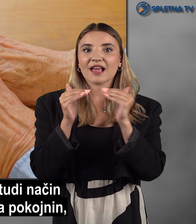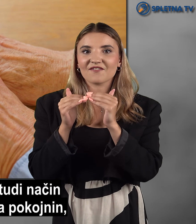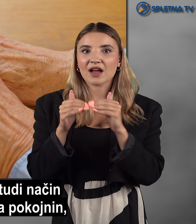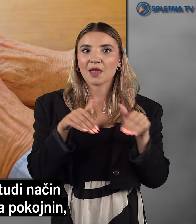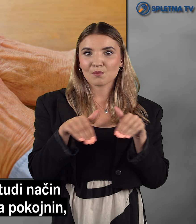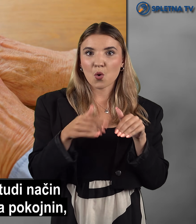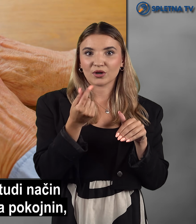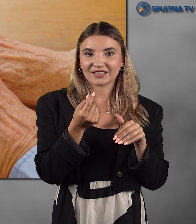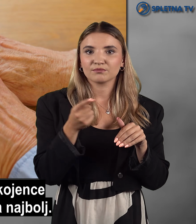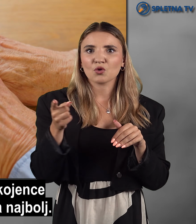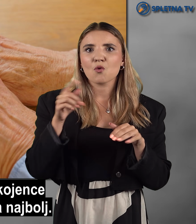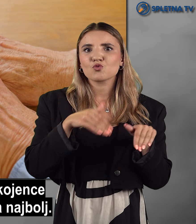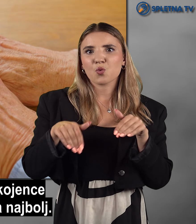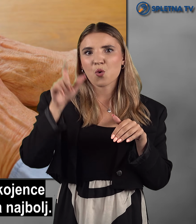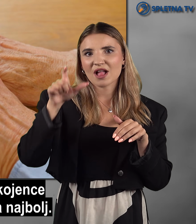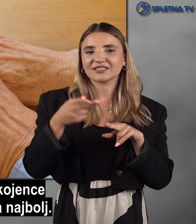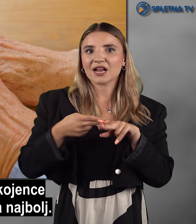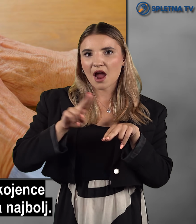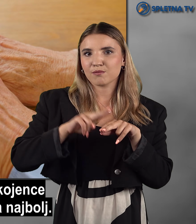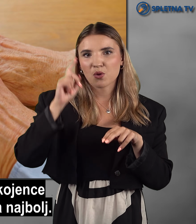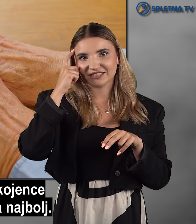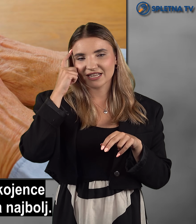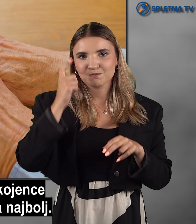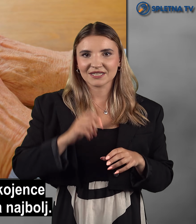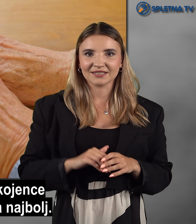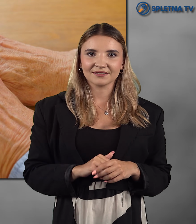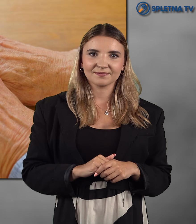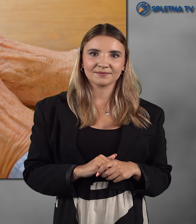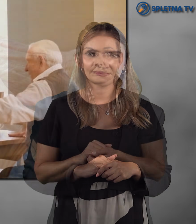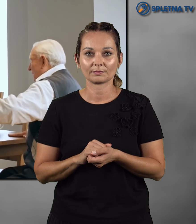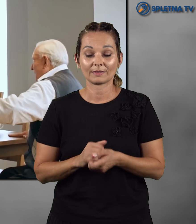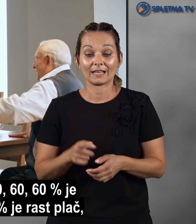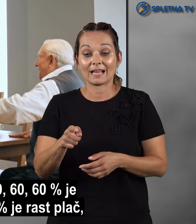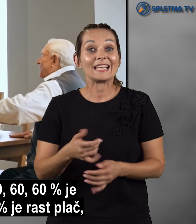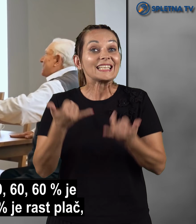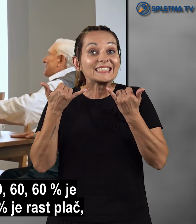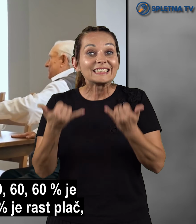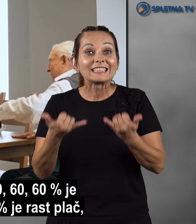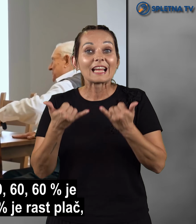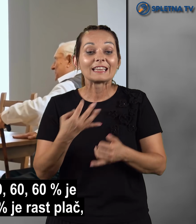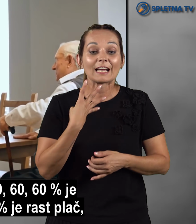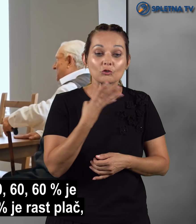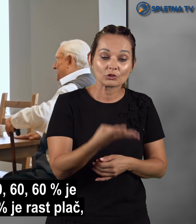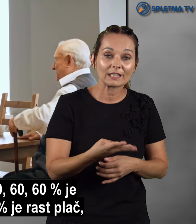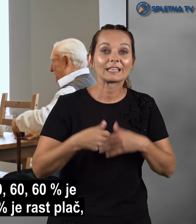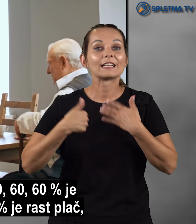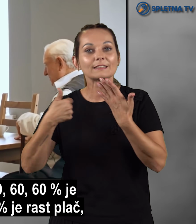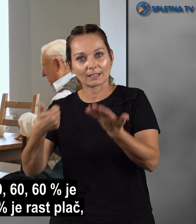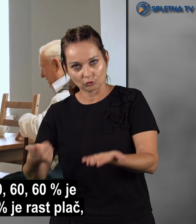usklajevanja pokojnin, kar upokojence vznemirja najbolj. Iz sedanjih